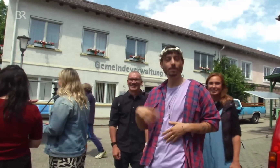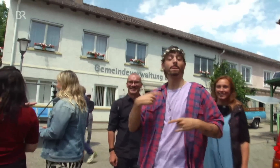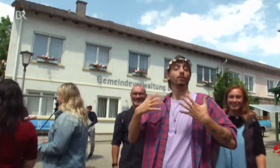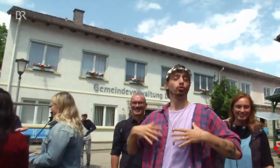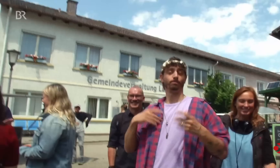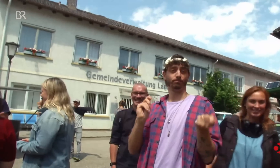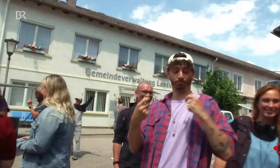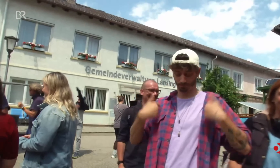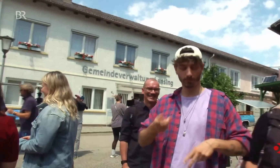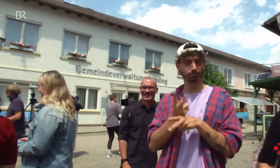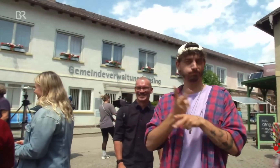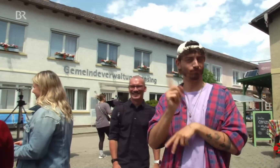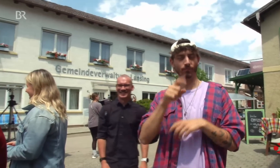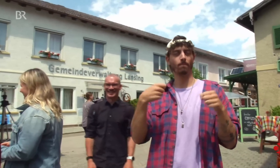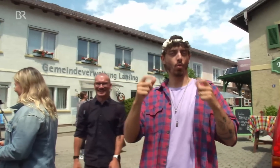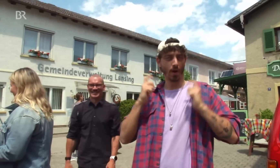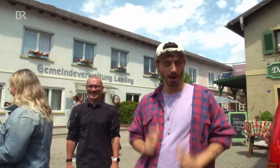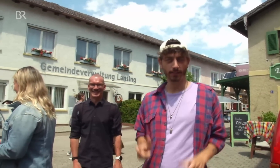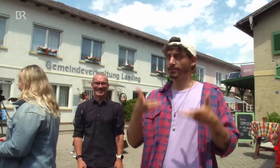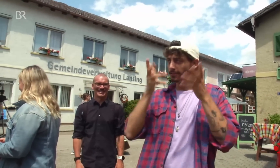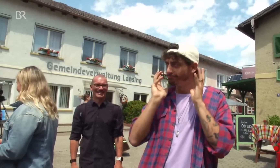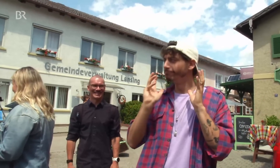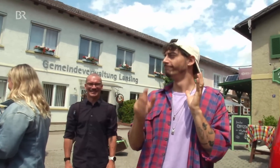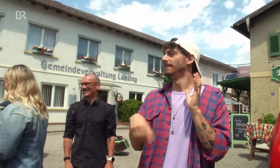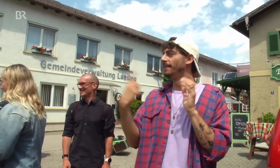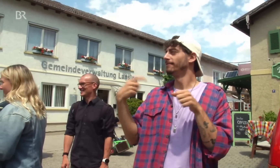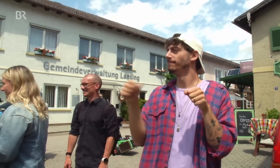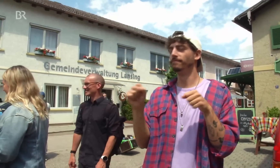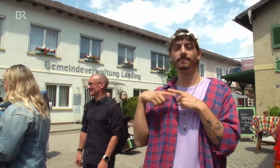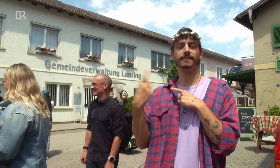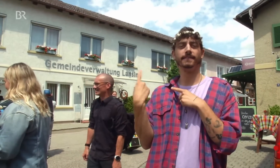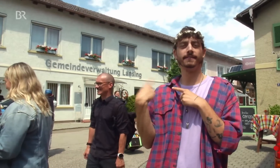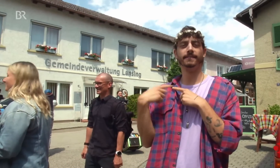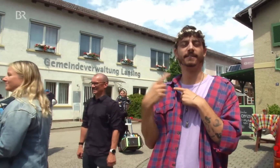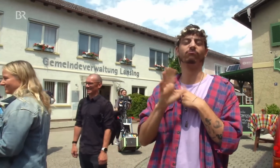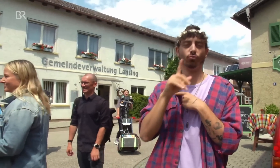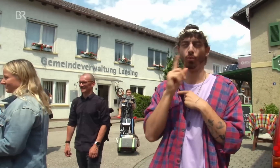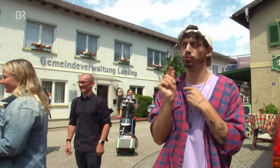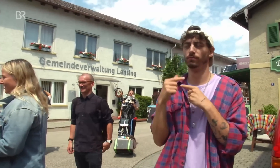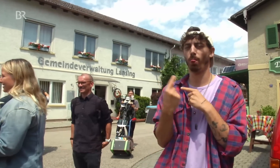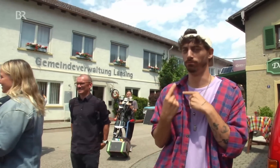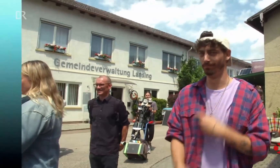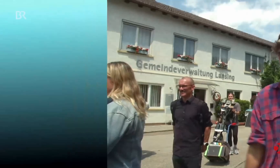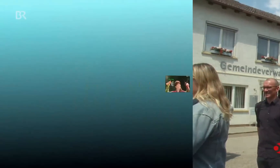voll ist Kostümwechsel. Dann kommen die Motorradklamotten und ich kann endlich ein paar Runden drehen. Aber nur ganz kurz.